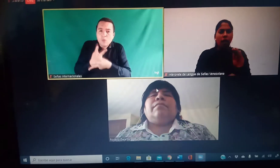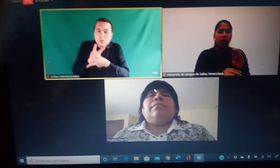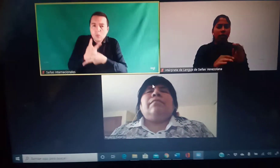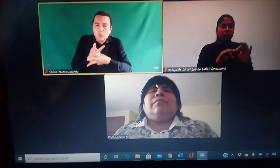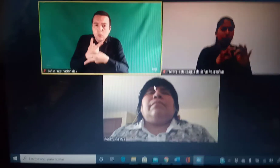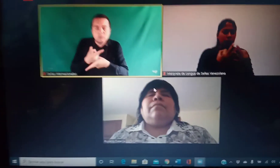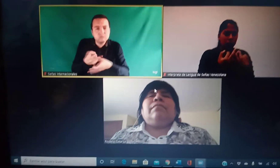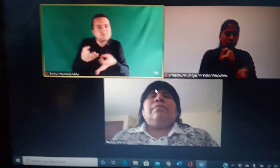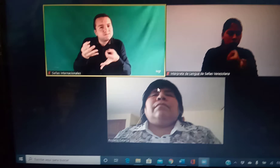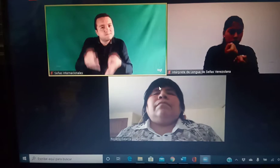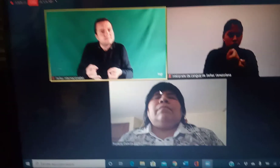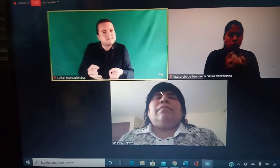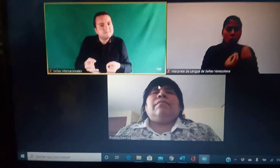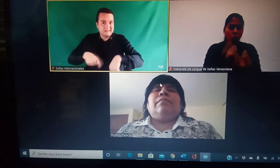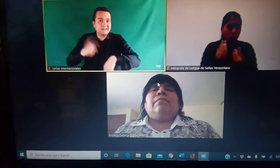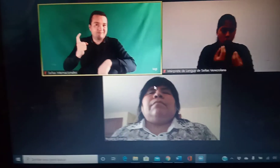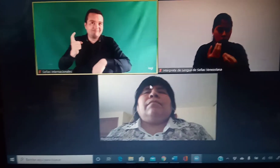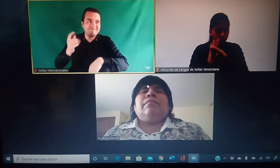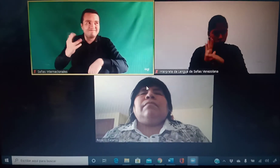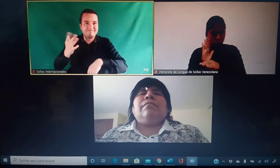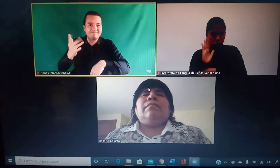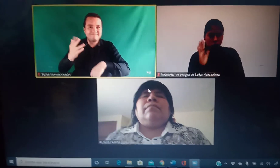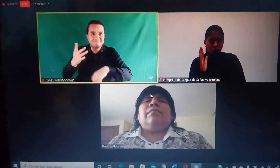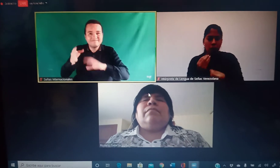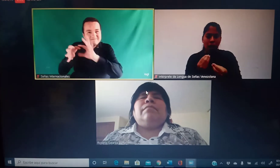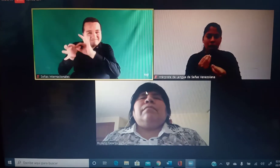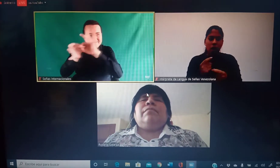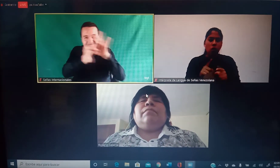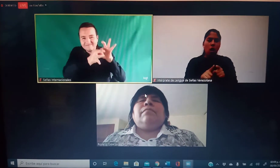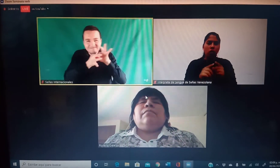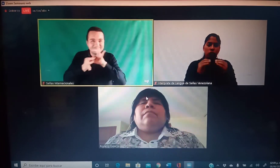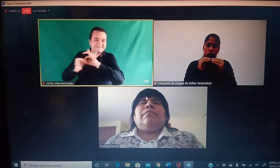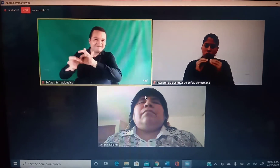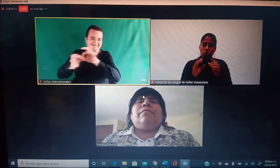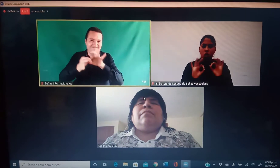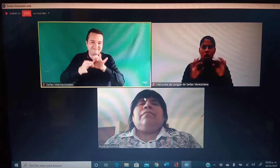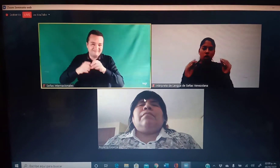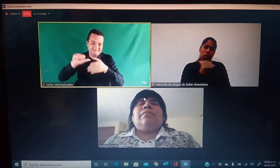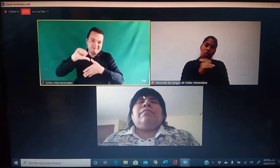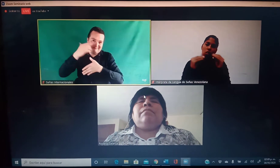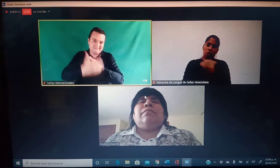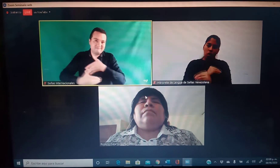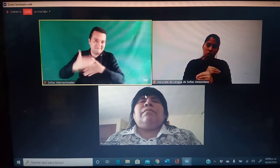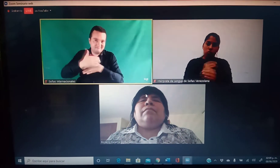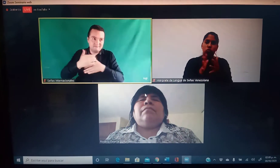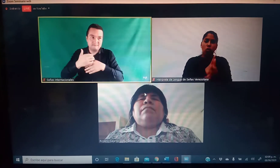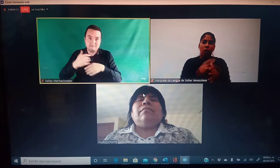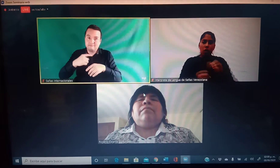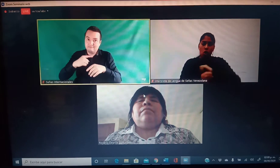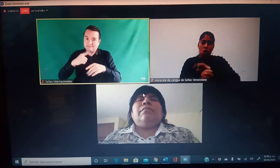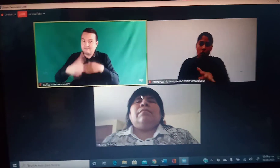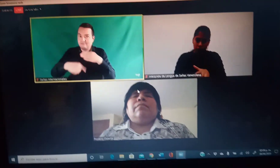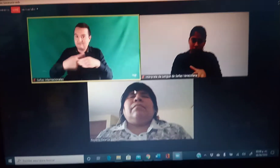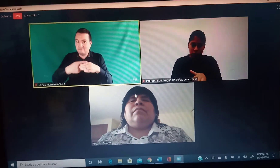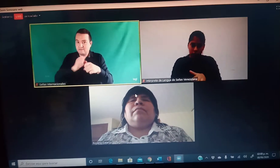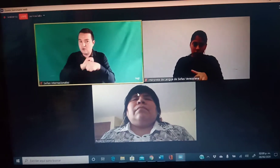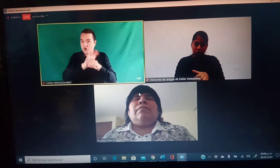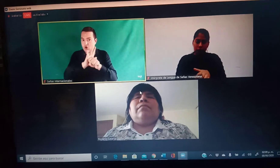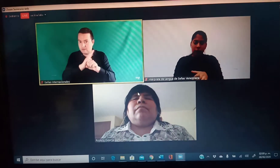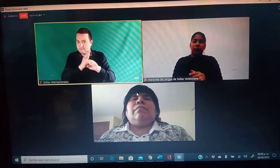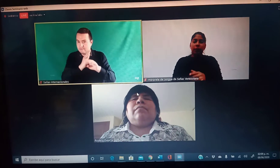unificados para esta pandemia de COVID? Y para Jorge,